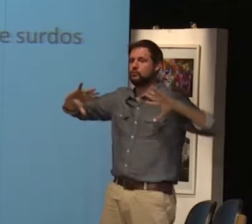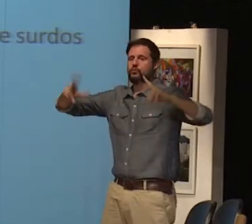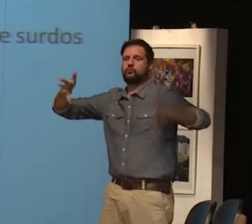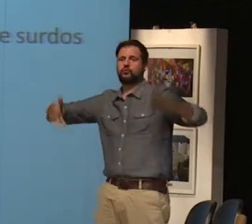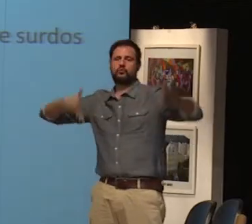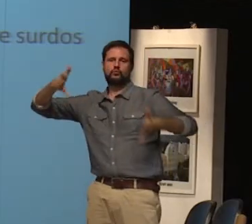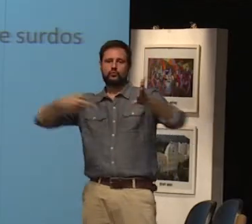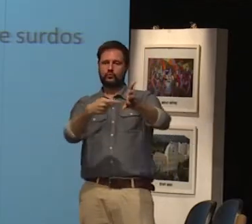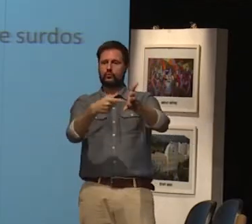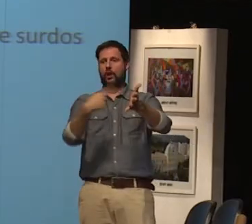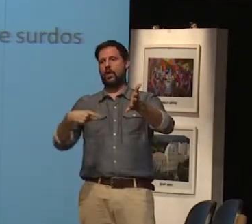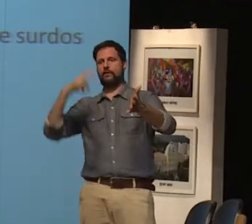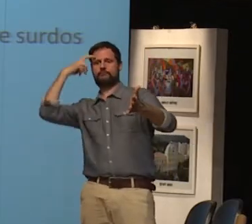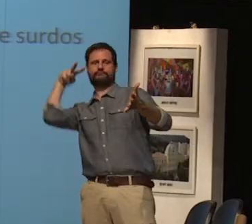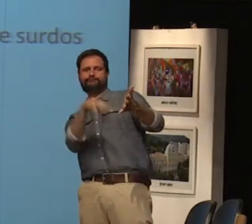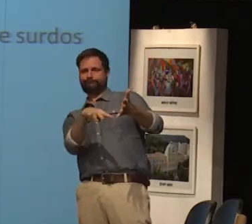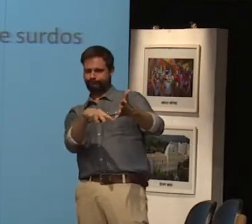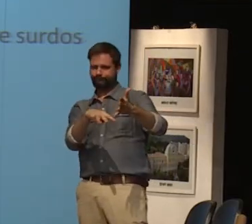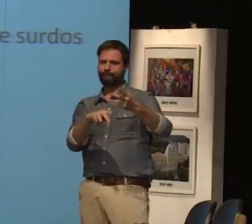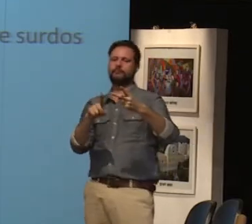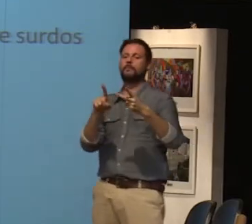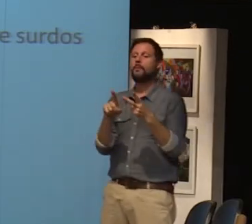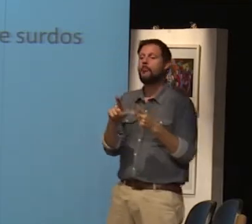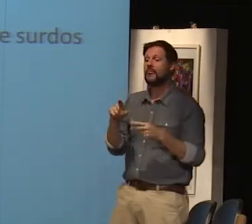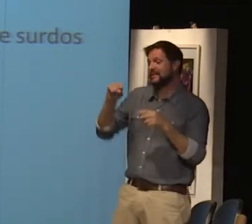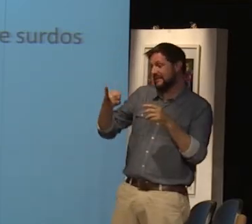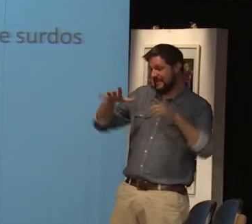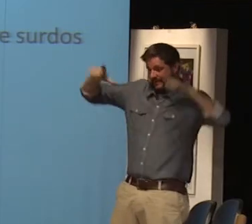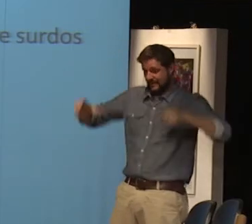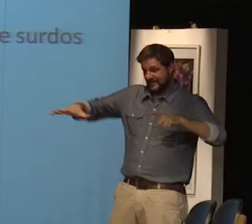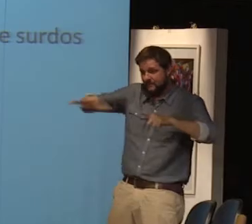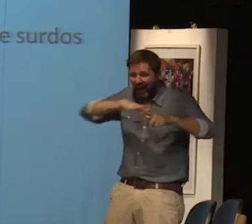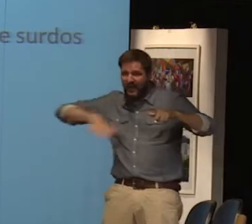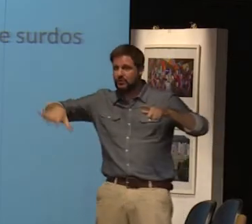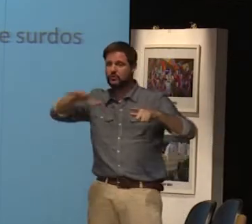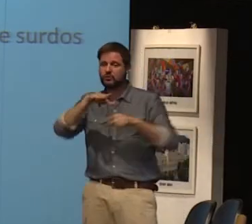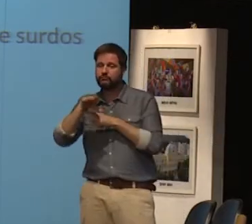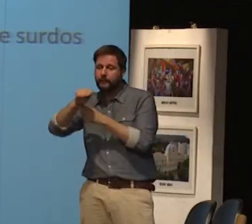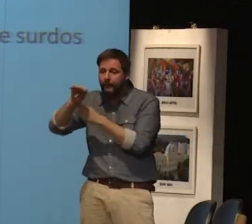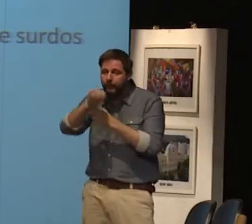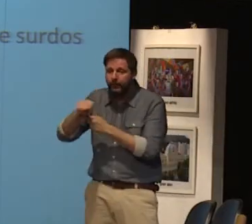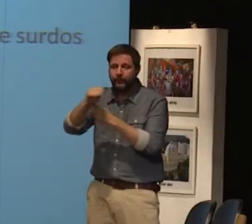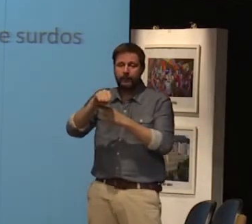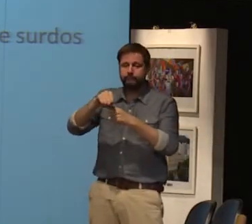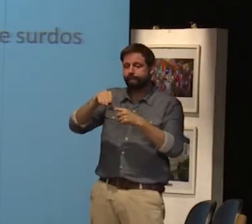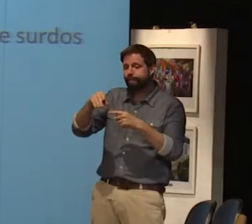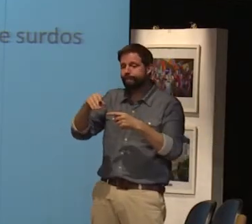vê e participa desse espaço, né? Como é que ela é vista nesse espaço. Né? Se é um